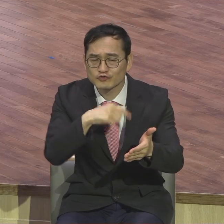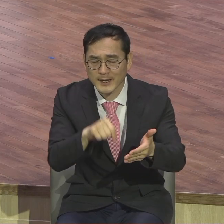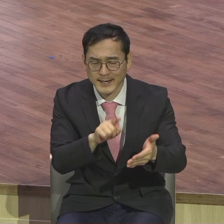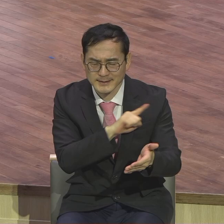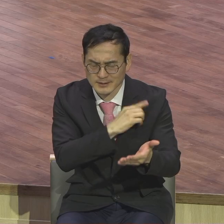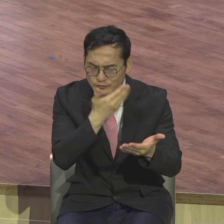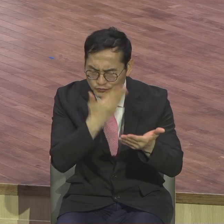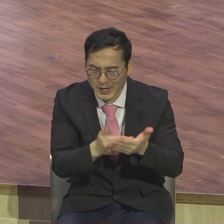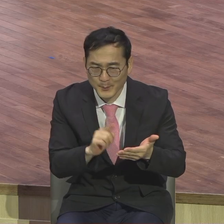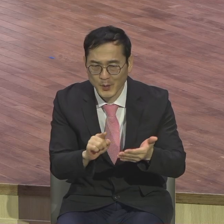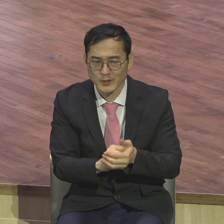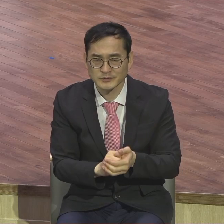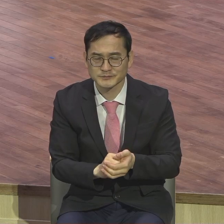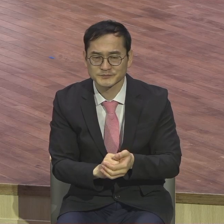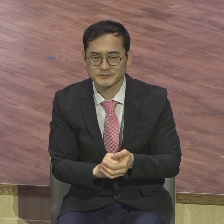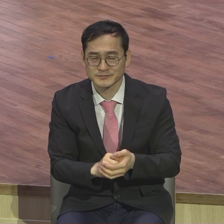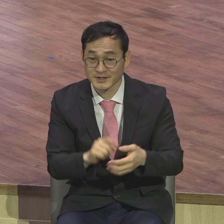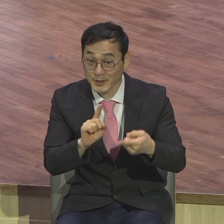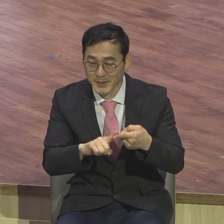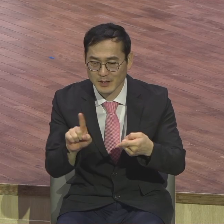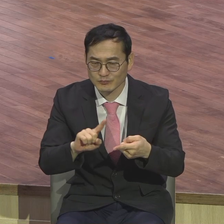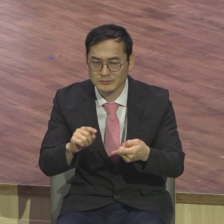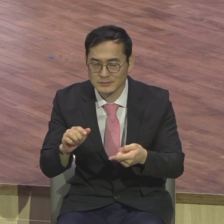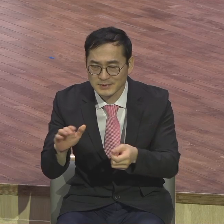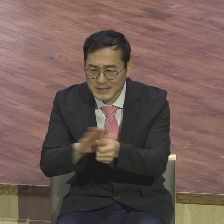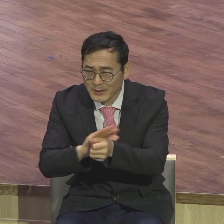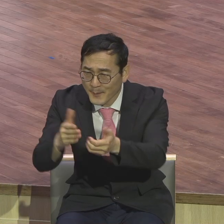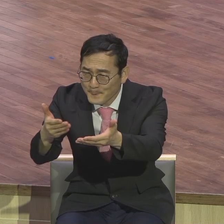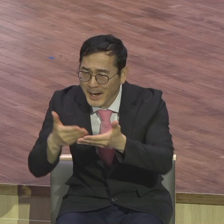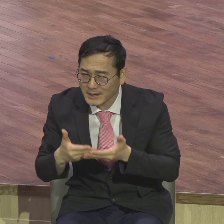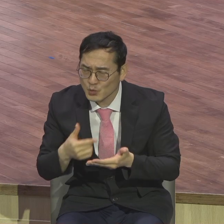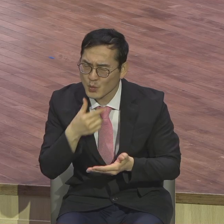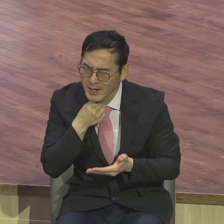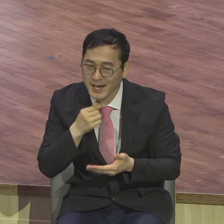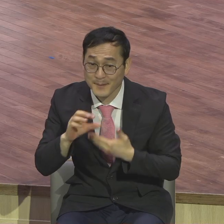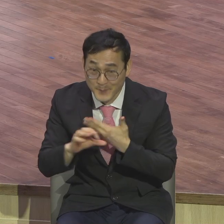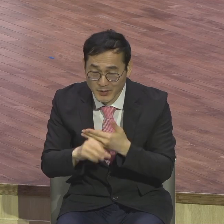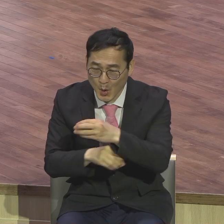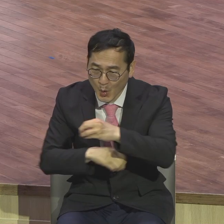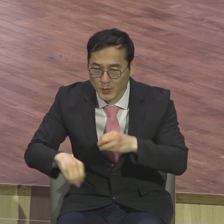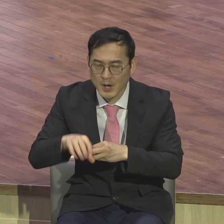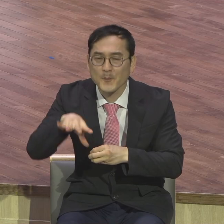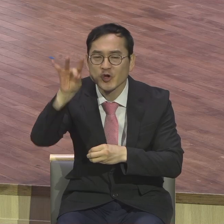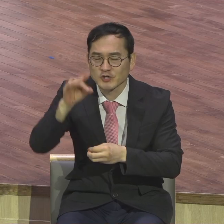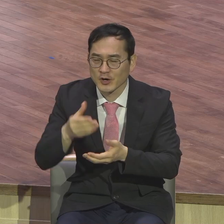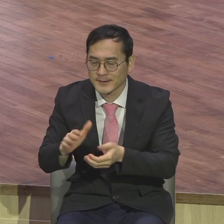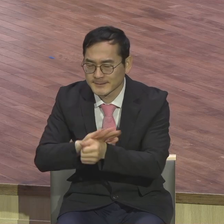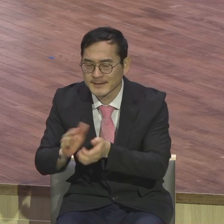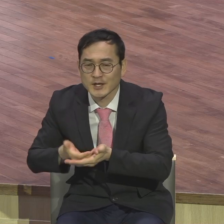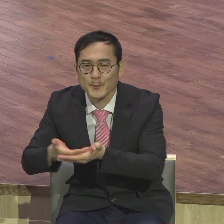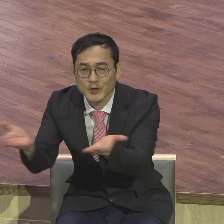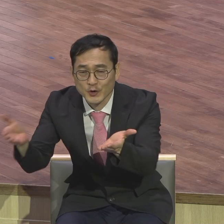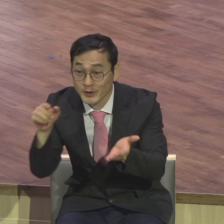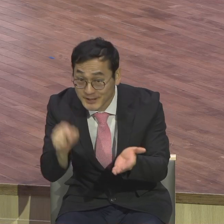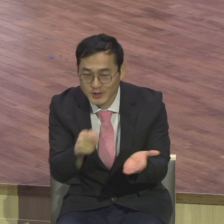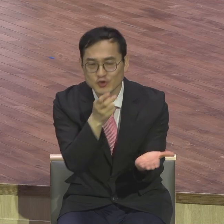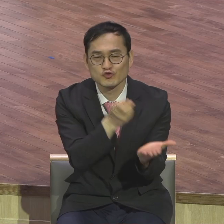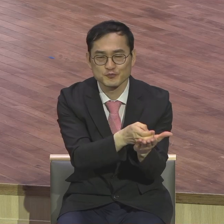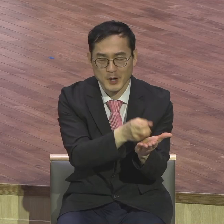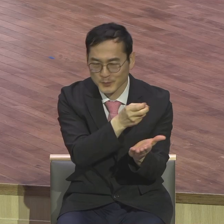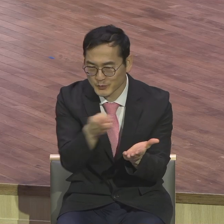그러므로 무엇이든지 남에게 대접을 받고자 하는 대로 너희도 남을 대접하라 이것이 일법이오